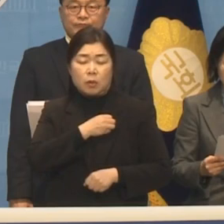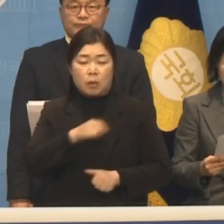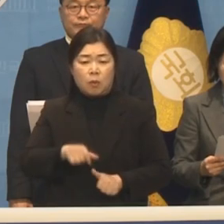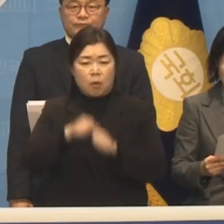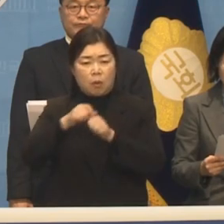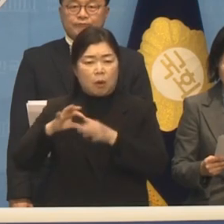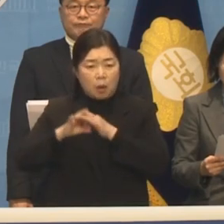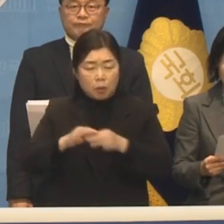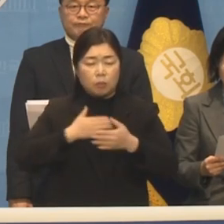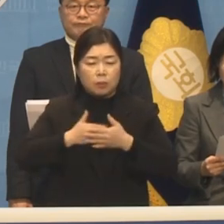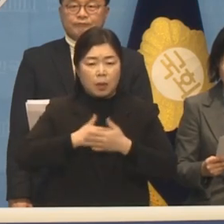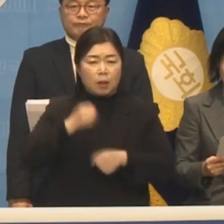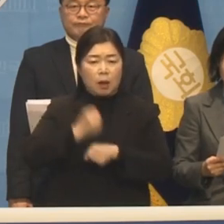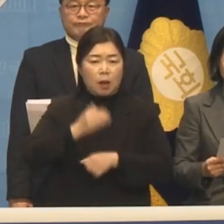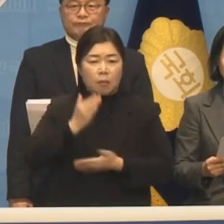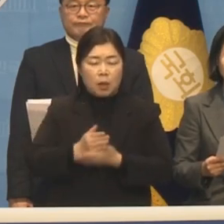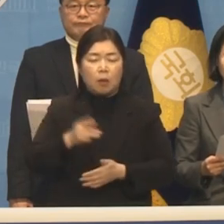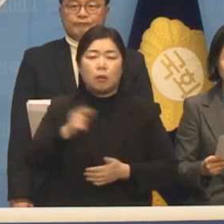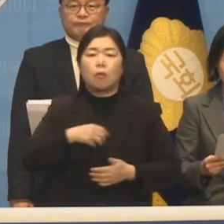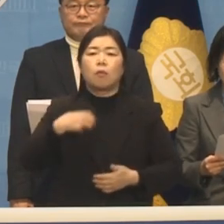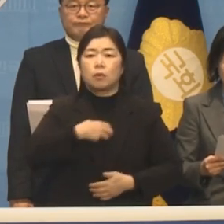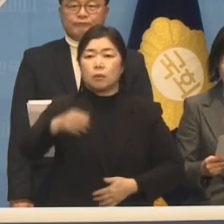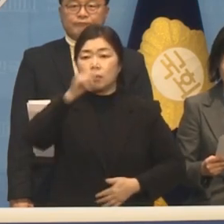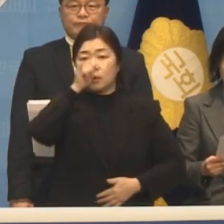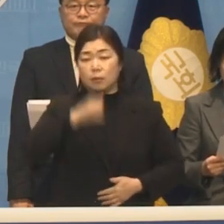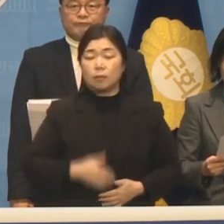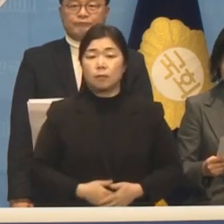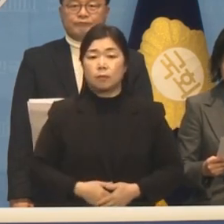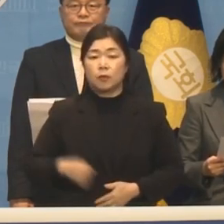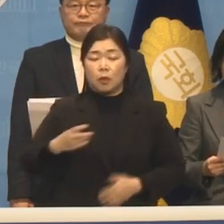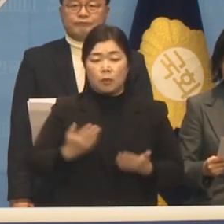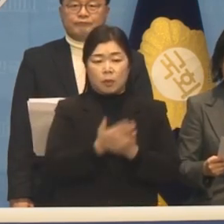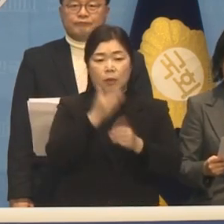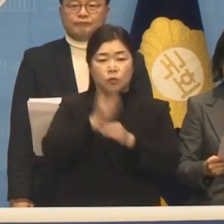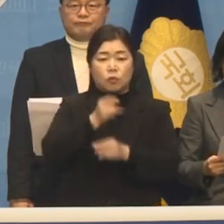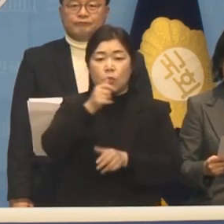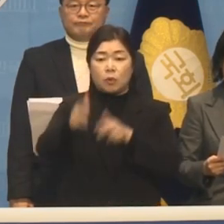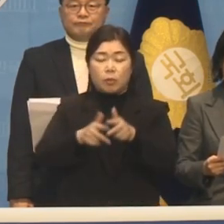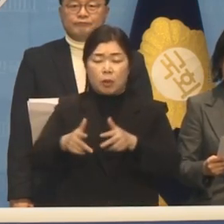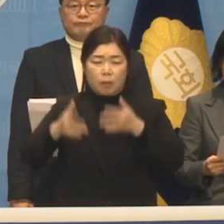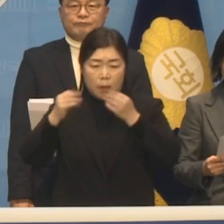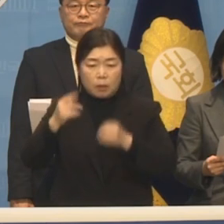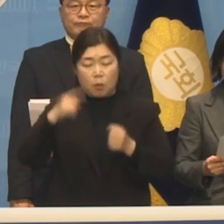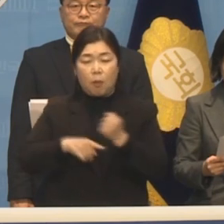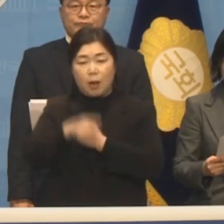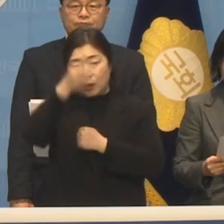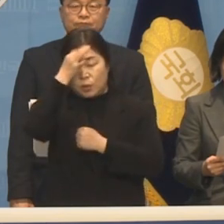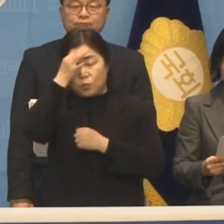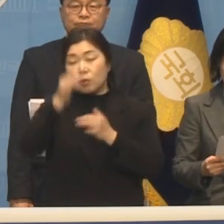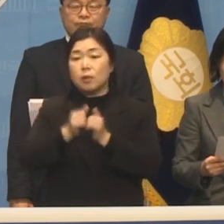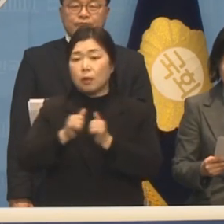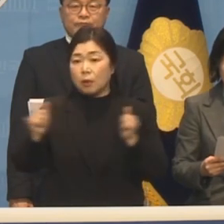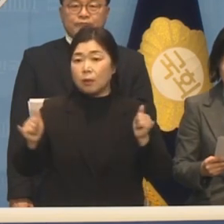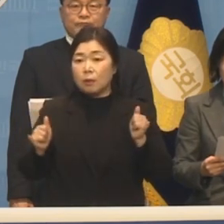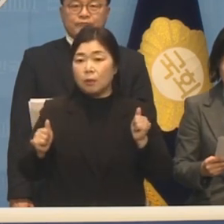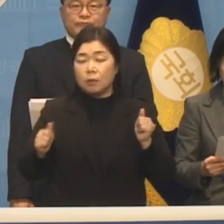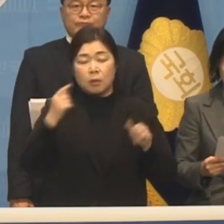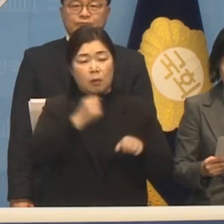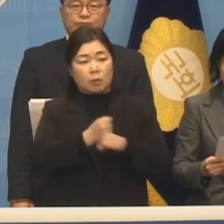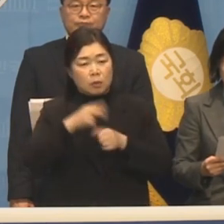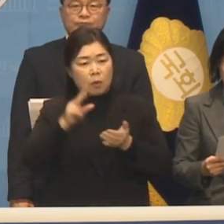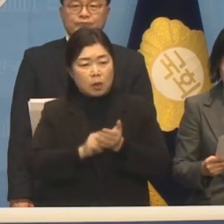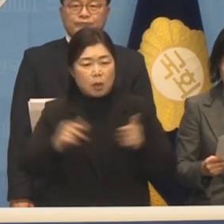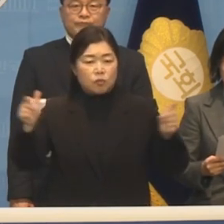고용 불안에 시달리고 있습니다. 이 외에도 스타트업, 중소기업에서 수많은 과학기술자가 연구과제